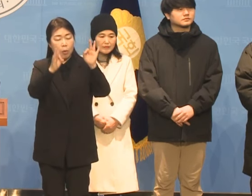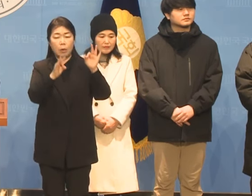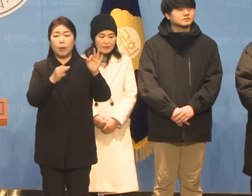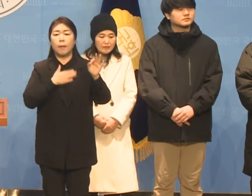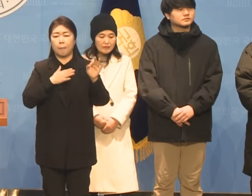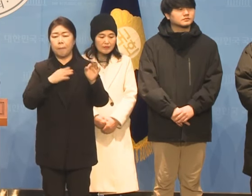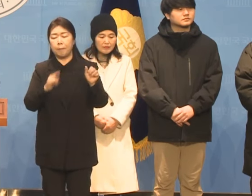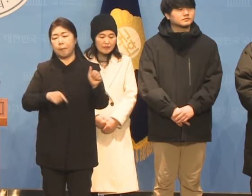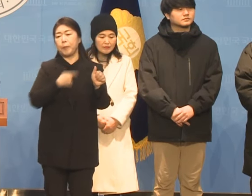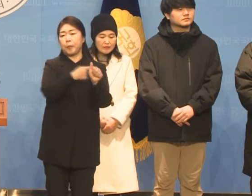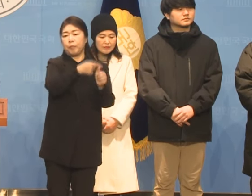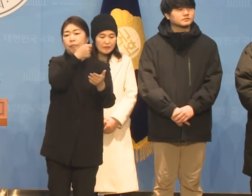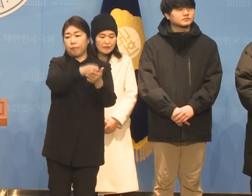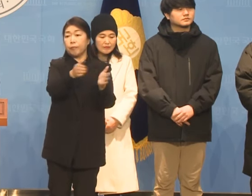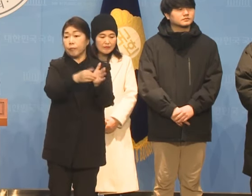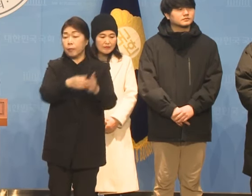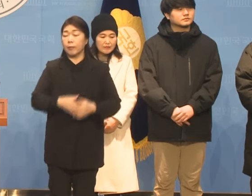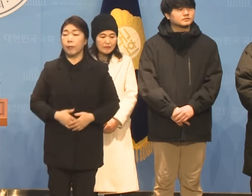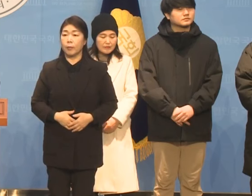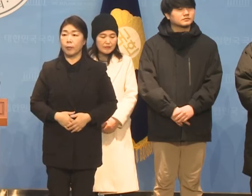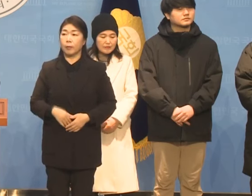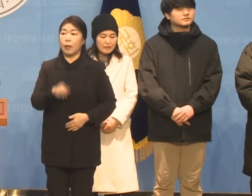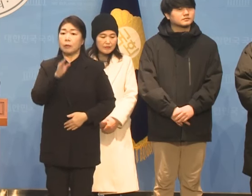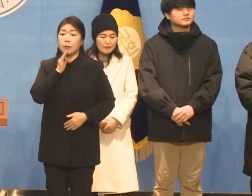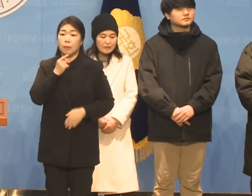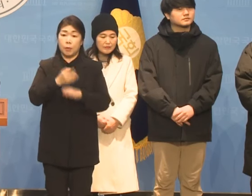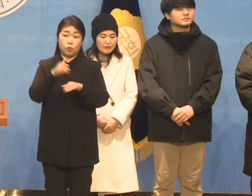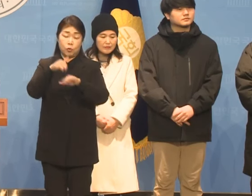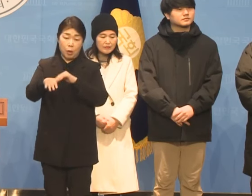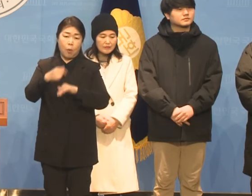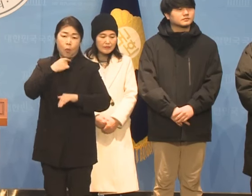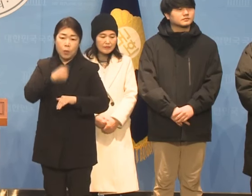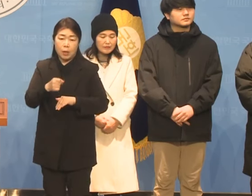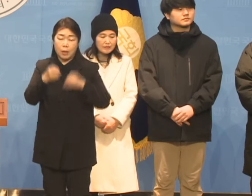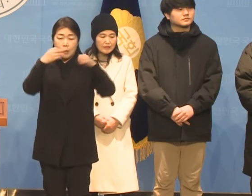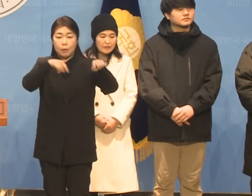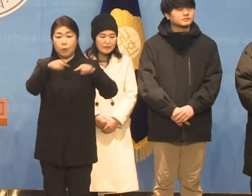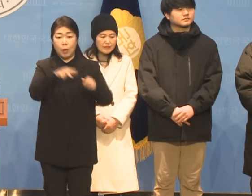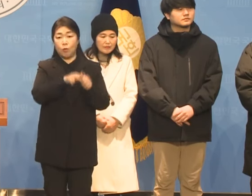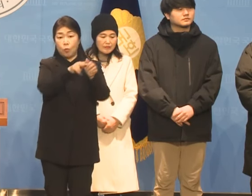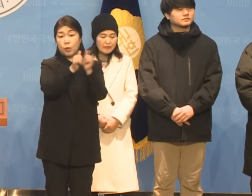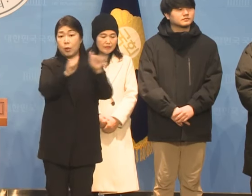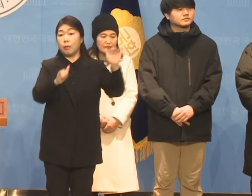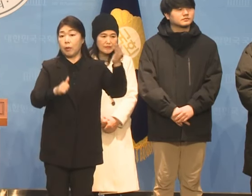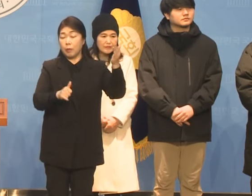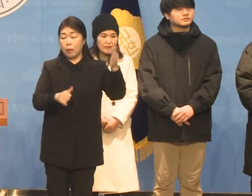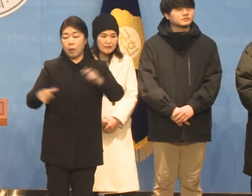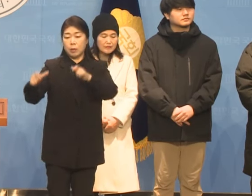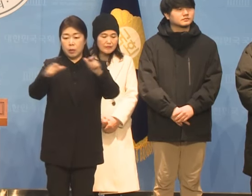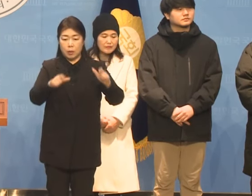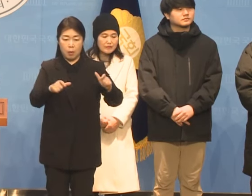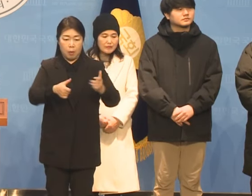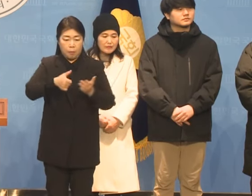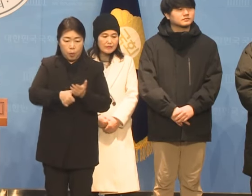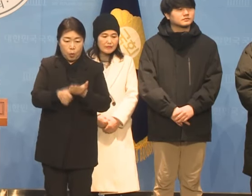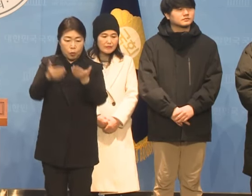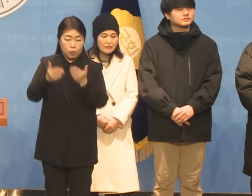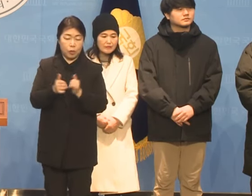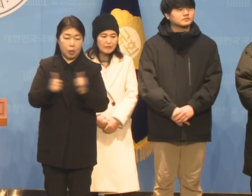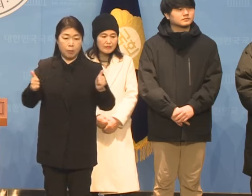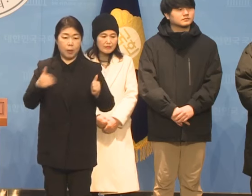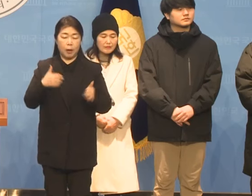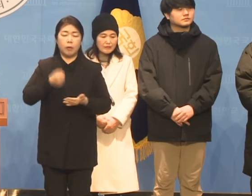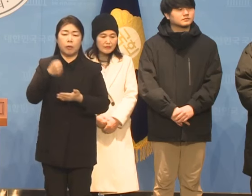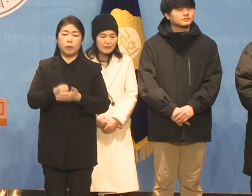동참하고자 합니다. 그리고 진짜 민주당을 지향하는 새로운 정당의 후보가 되어 지역구 유권자의 심판을